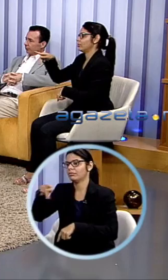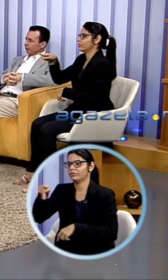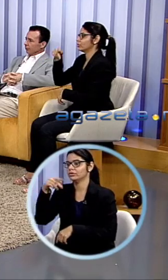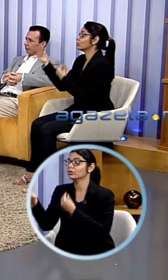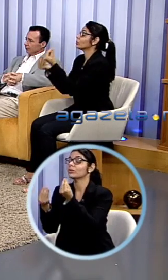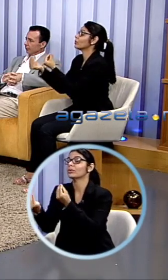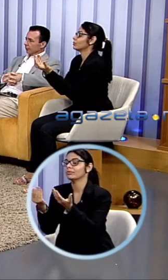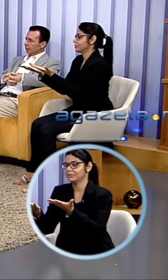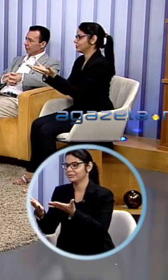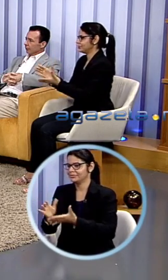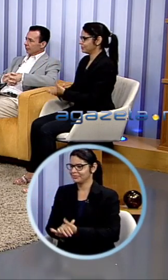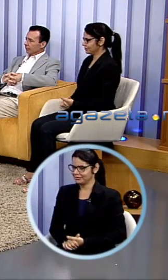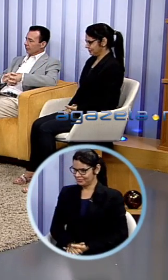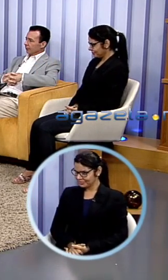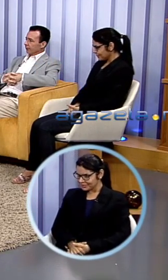curso